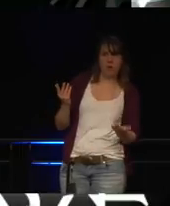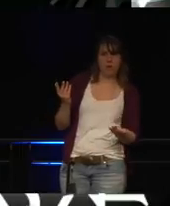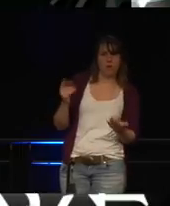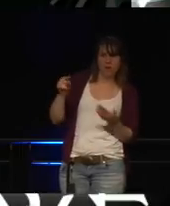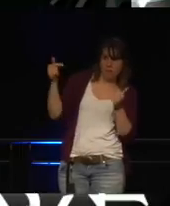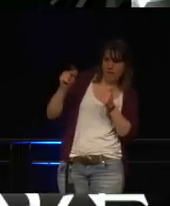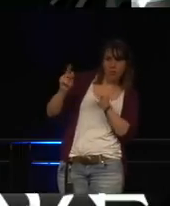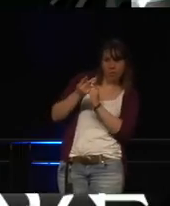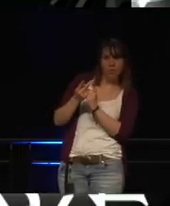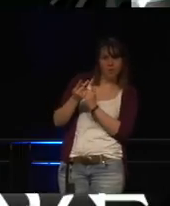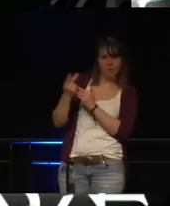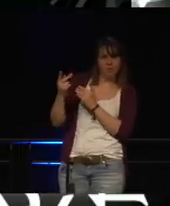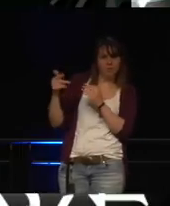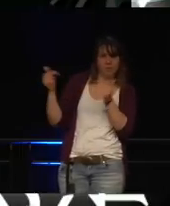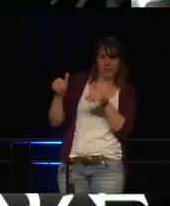problema?